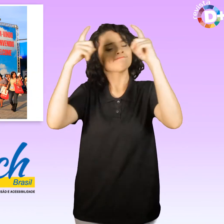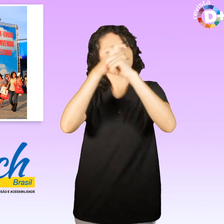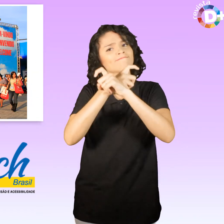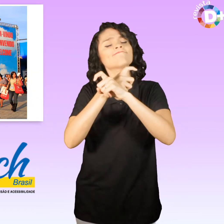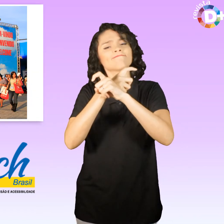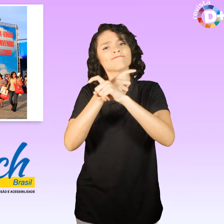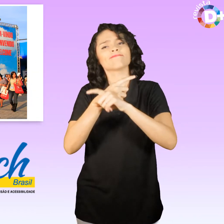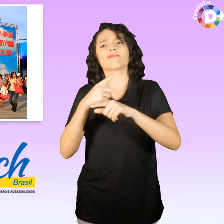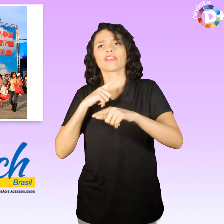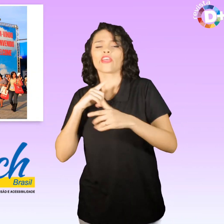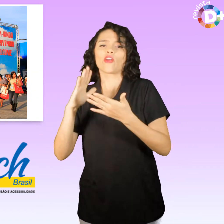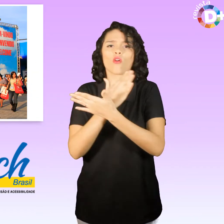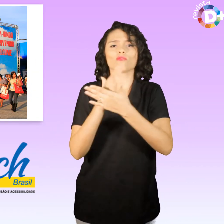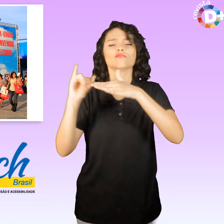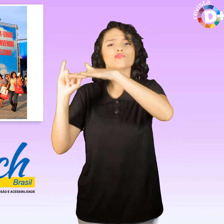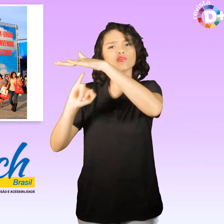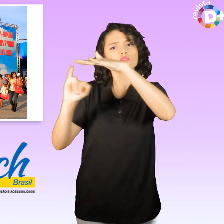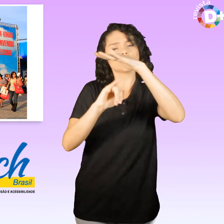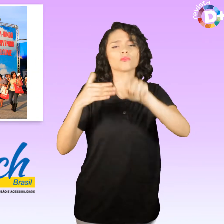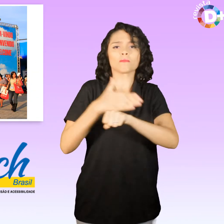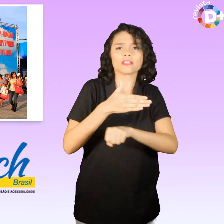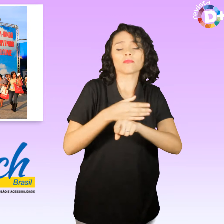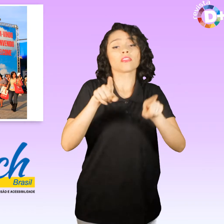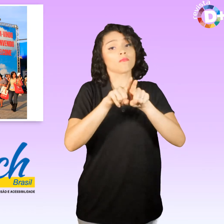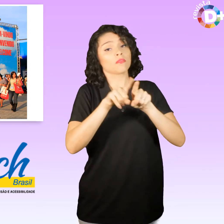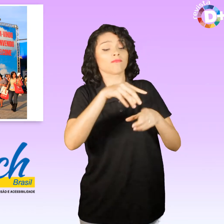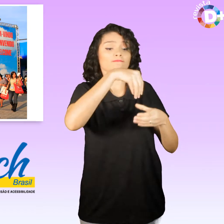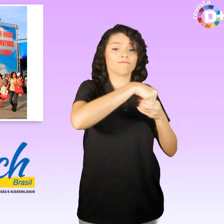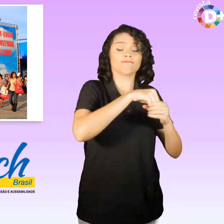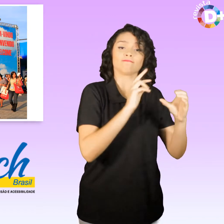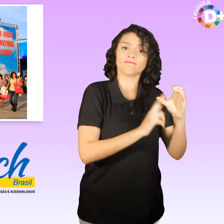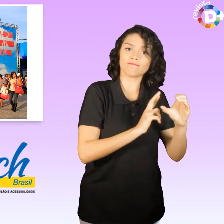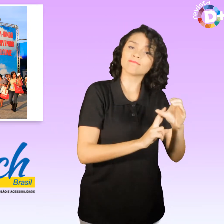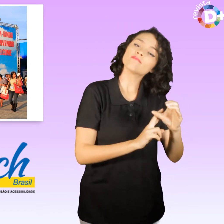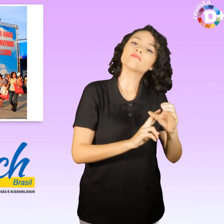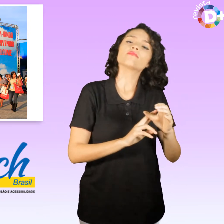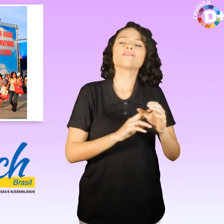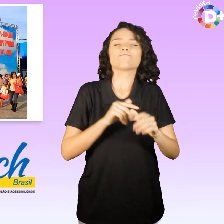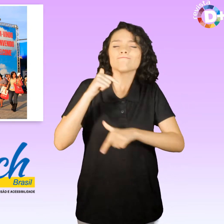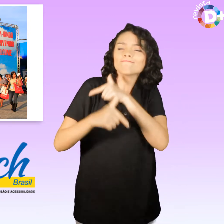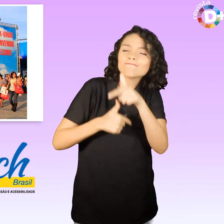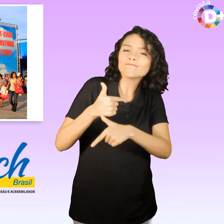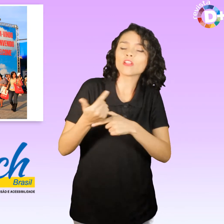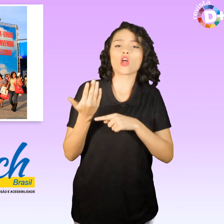para os institutos participantes e a feira, trabalhar para que os cidadãos com deficiência